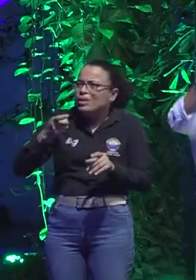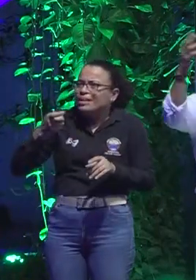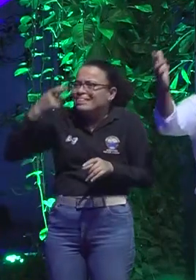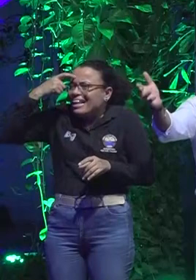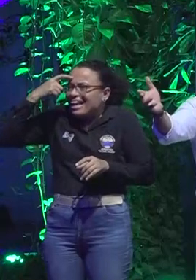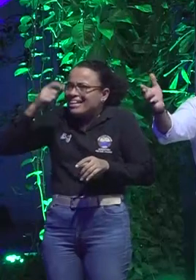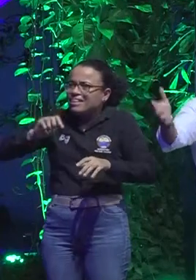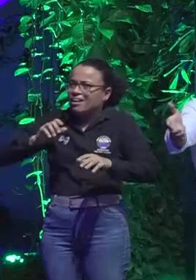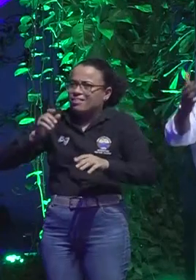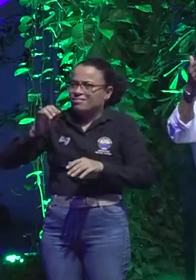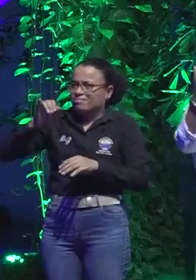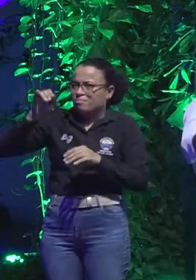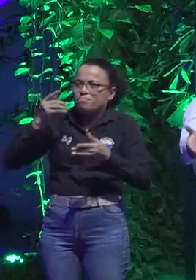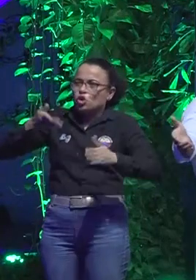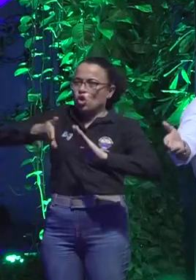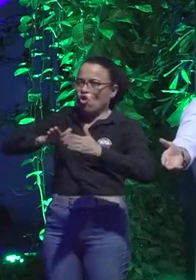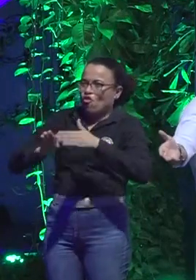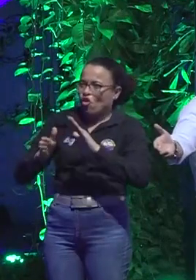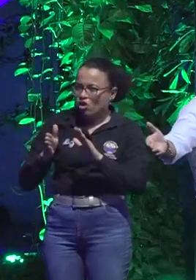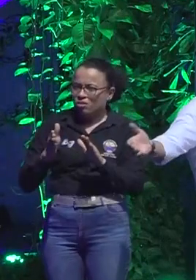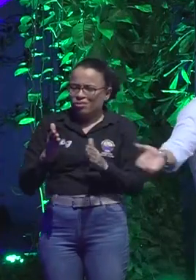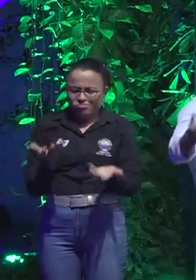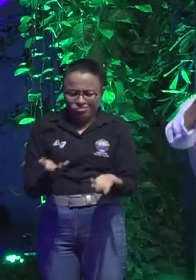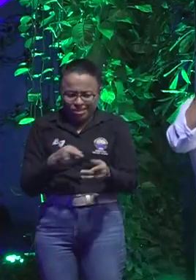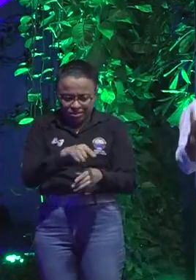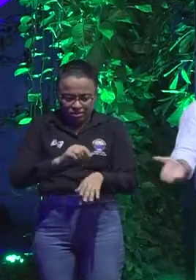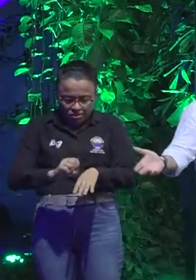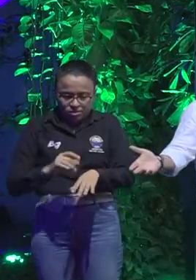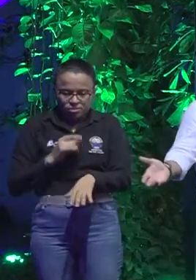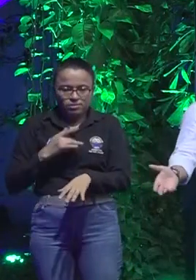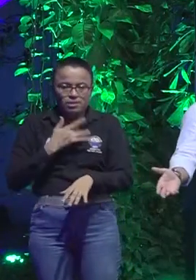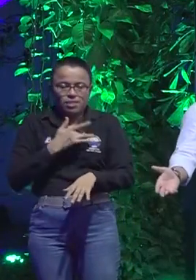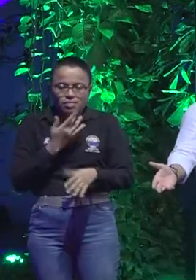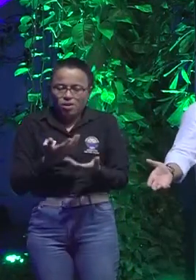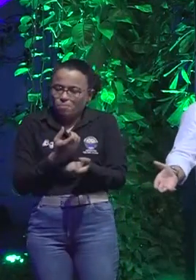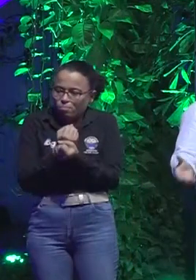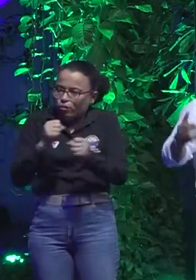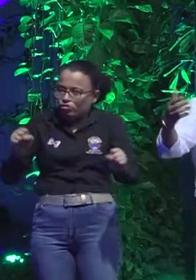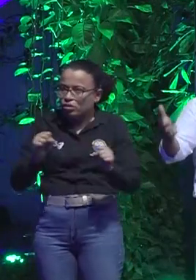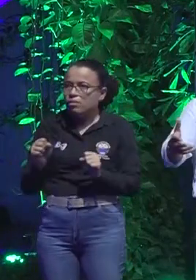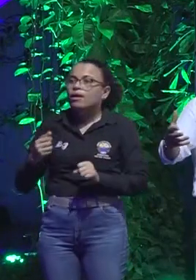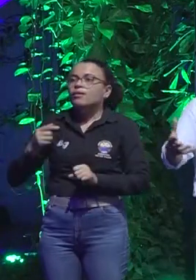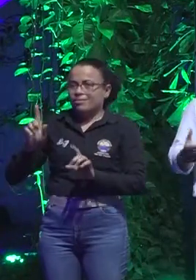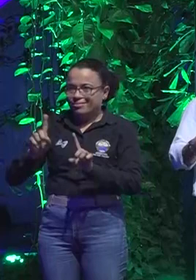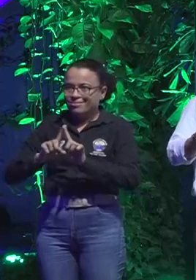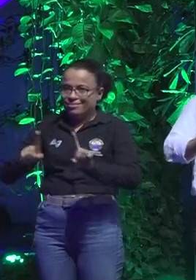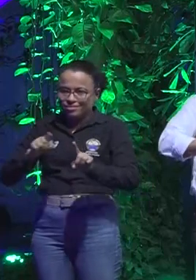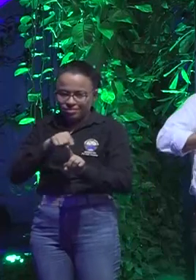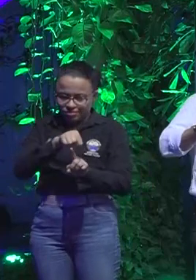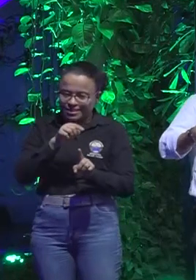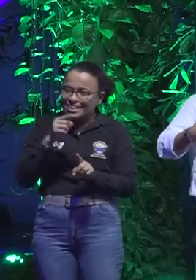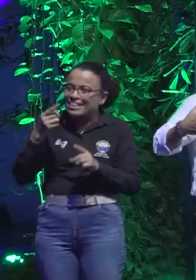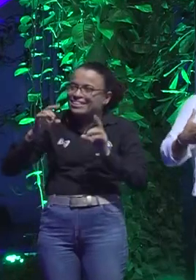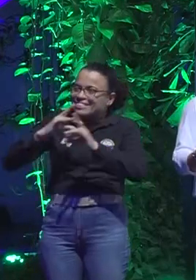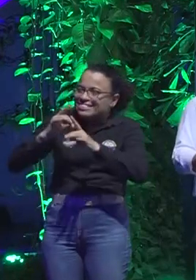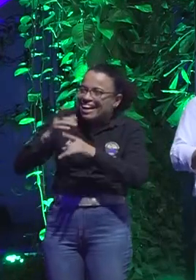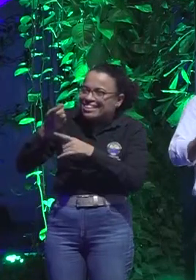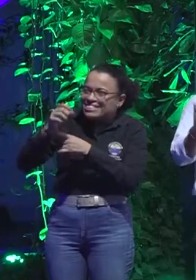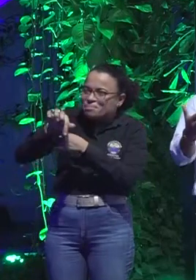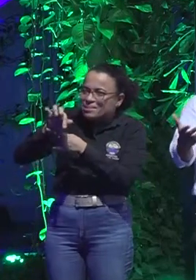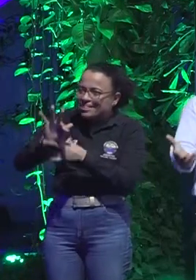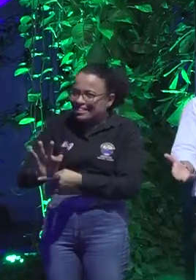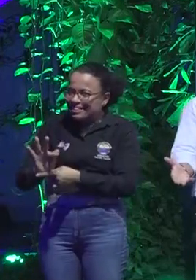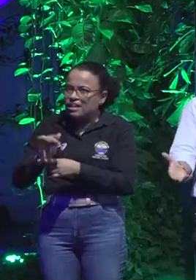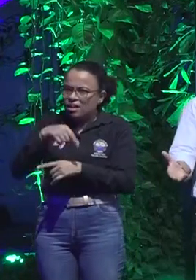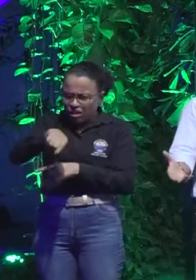a hagan un ensayo sobre tal cosa, pues más demora en ponerle el profesor que ChatGPT en hacerlo. Si seguimos haciendo una educación basada